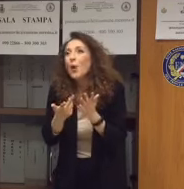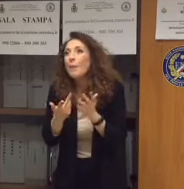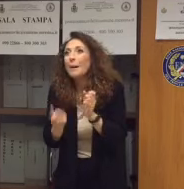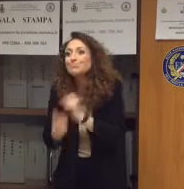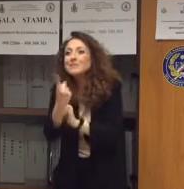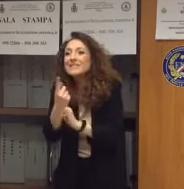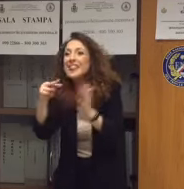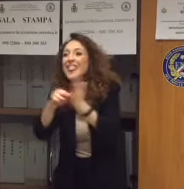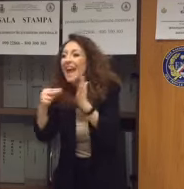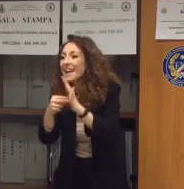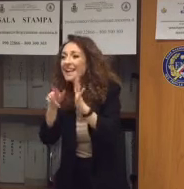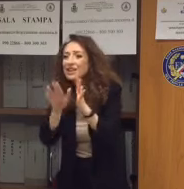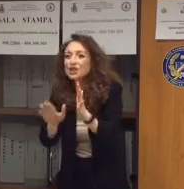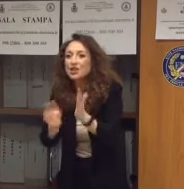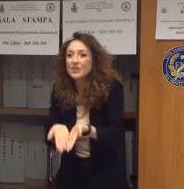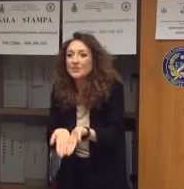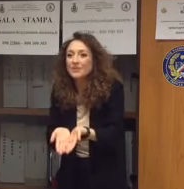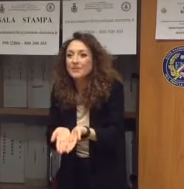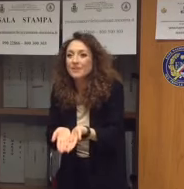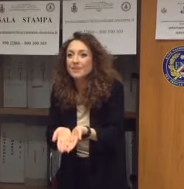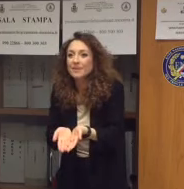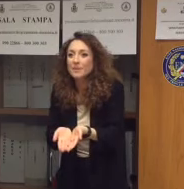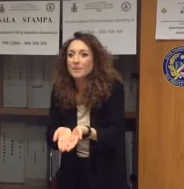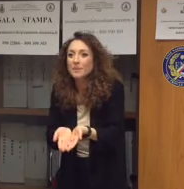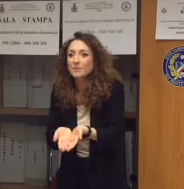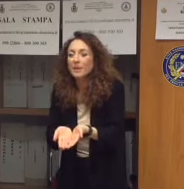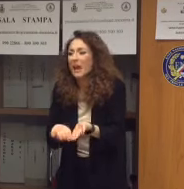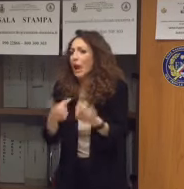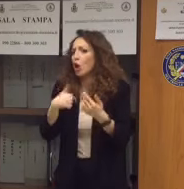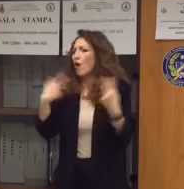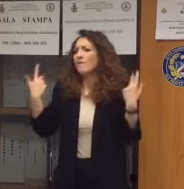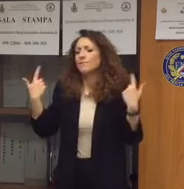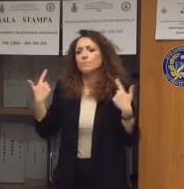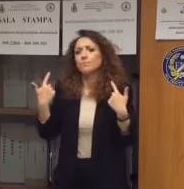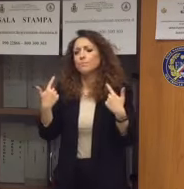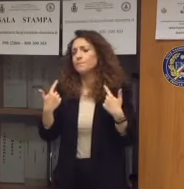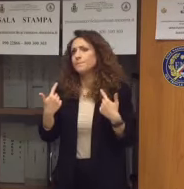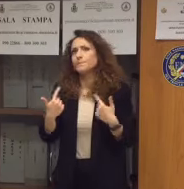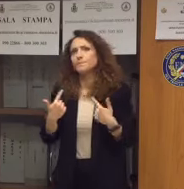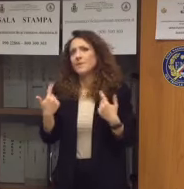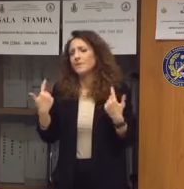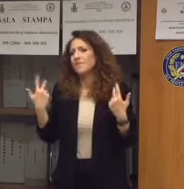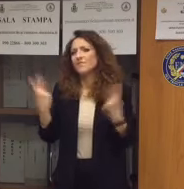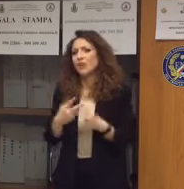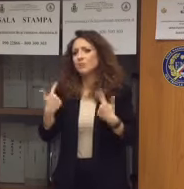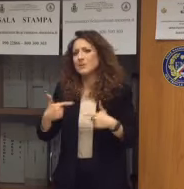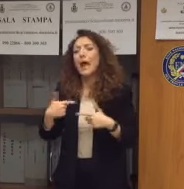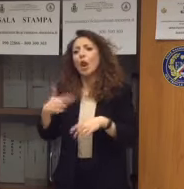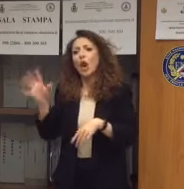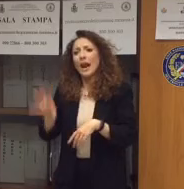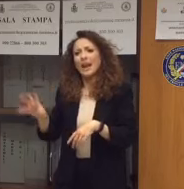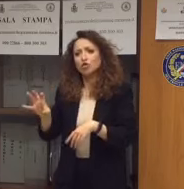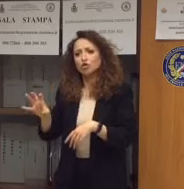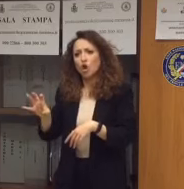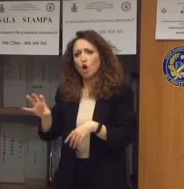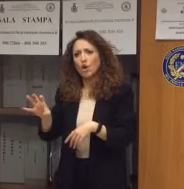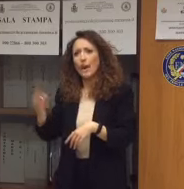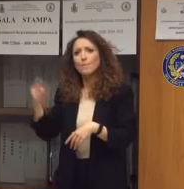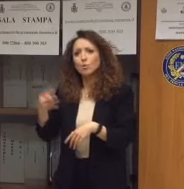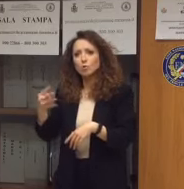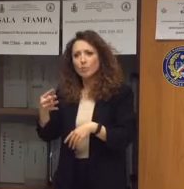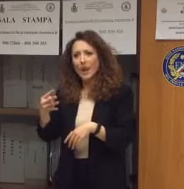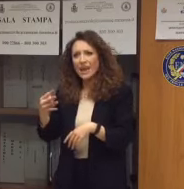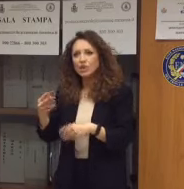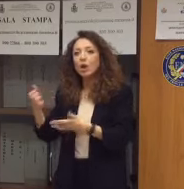qui io mi rompo le scatole quando poi chi sta sopra di me si pavoneggia. Ancora noi Musumeci, cioè la regione, ci ha dato solo il 30% di quello che